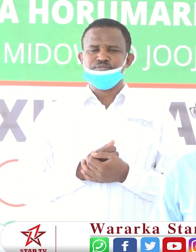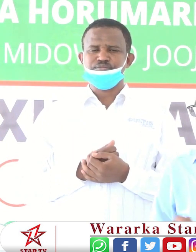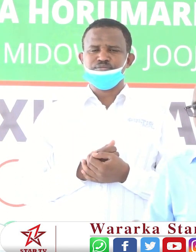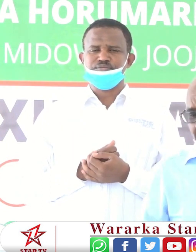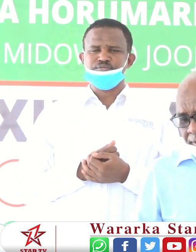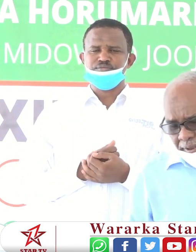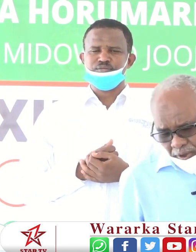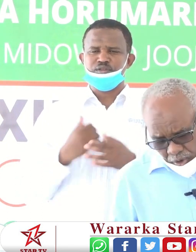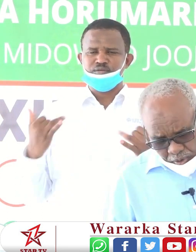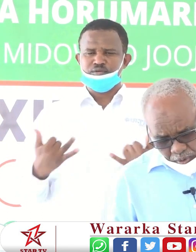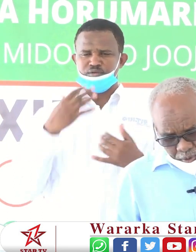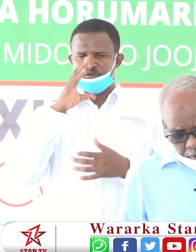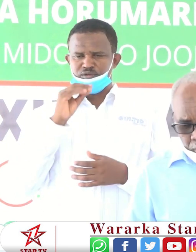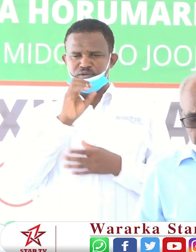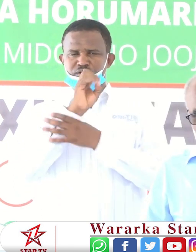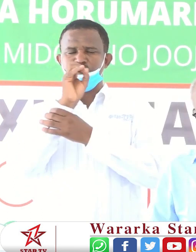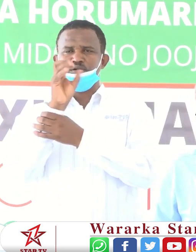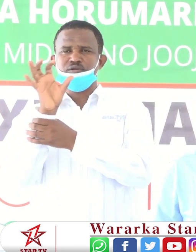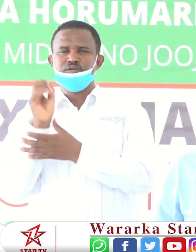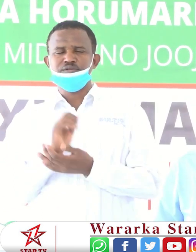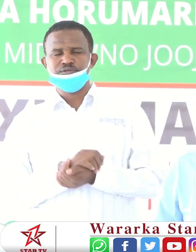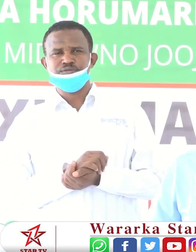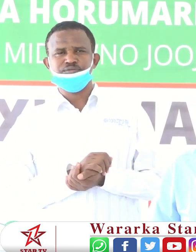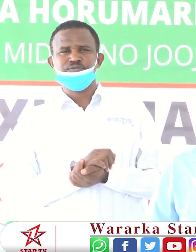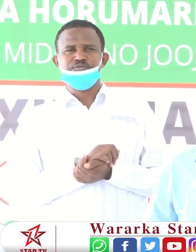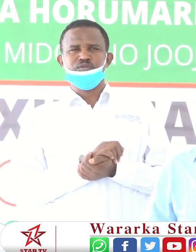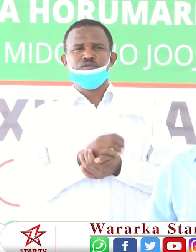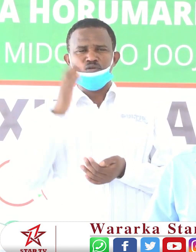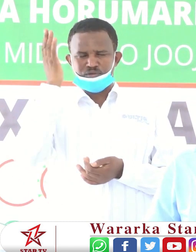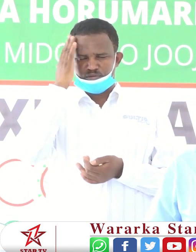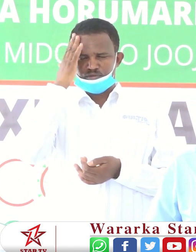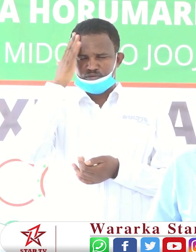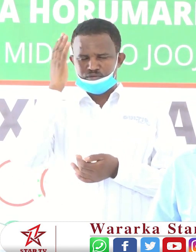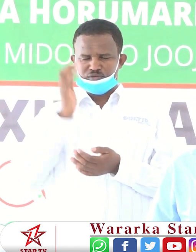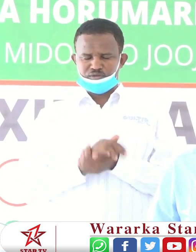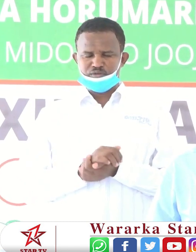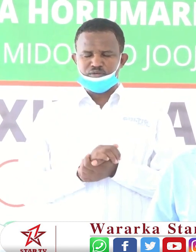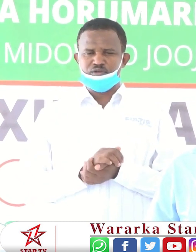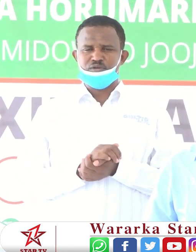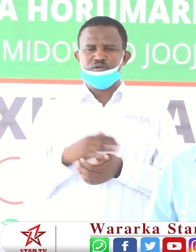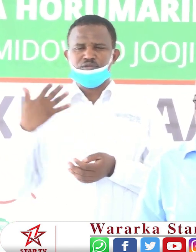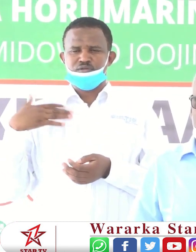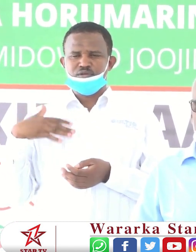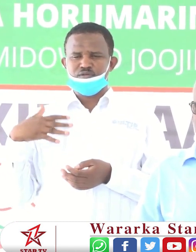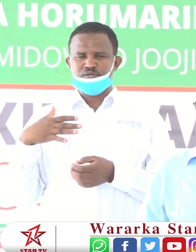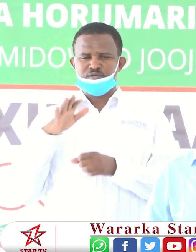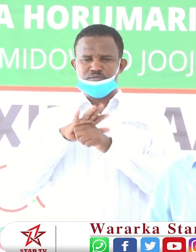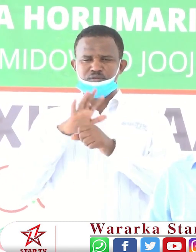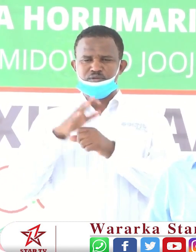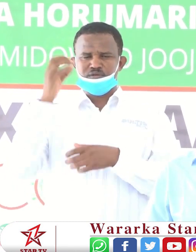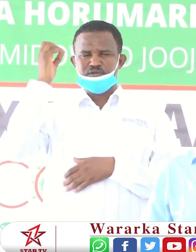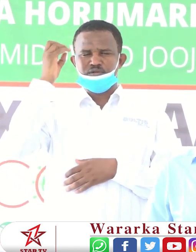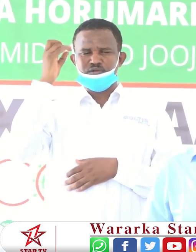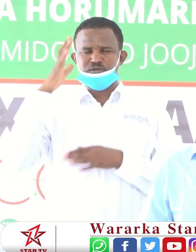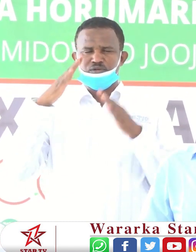laydhaa wacyigelintii waynu ognahay cudurku dad badan baa u jiifa oo magaalada jooga oo guryahooda uu iska